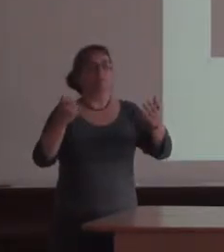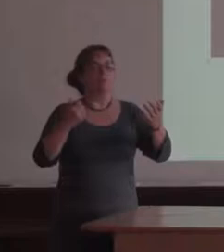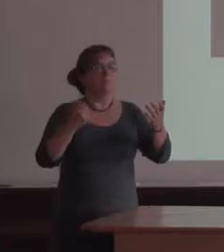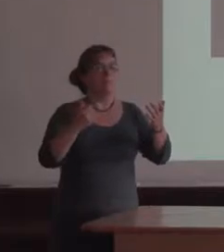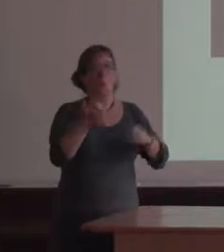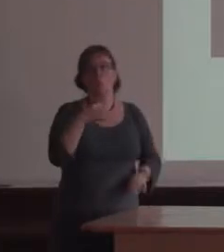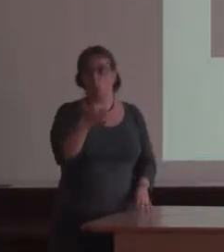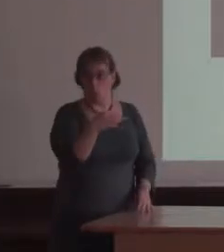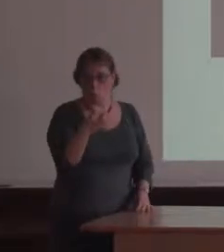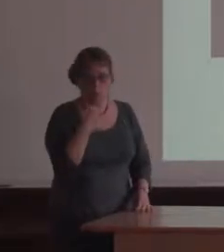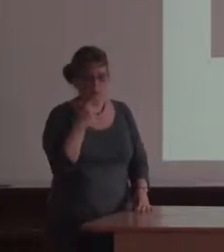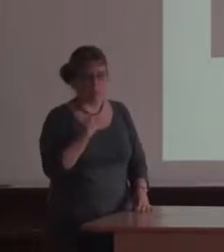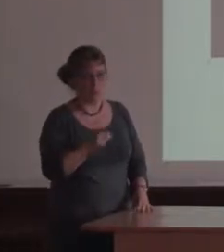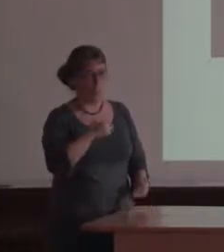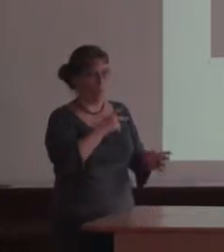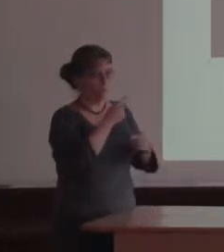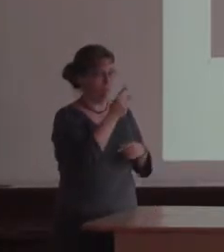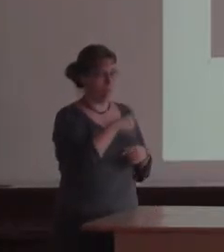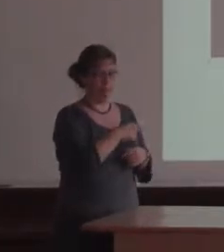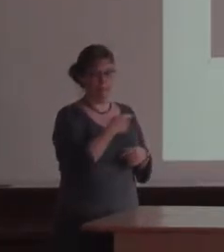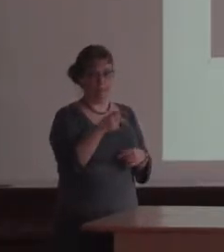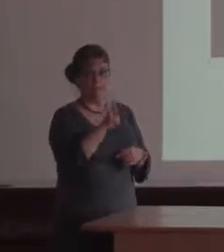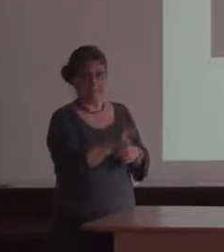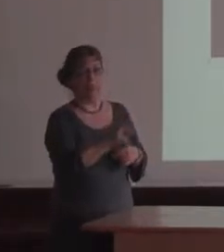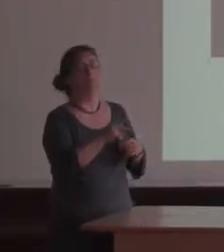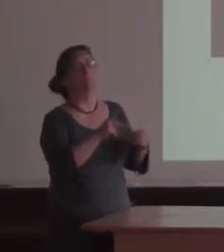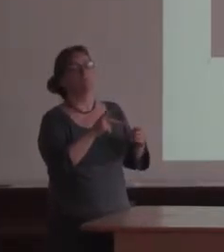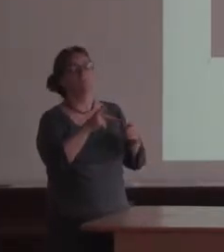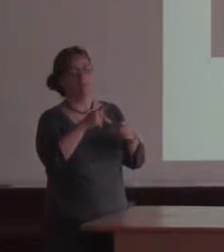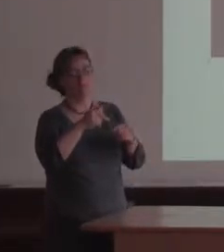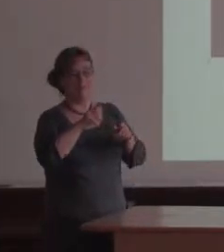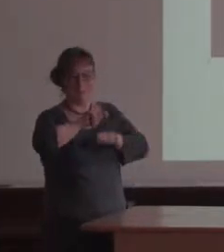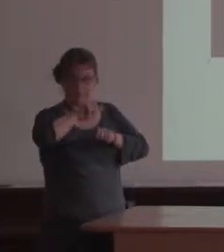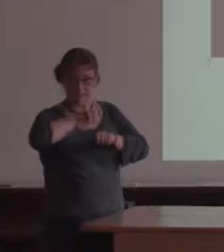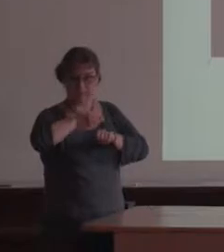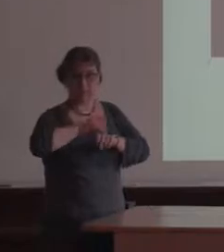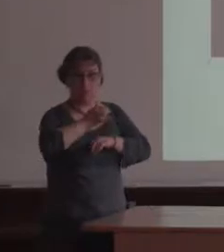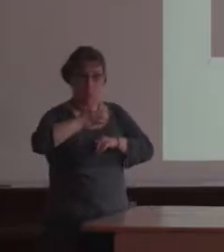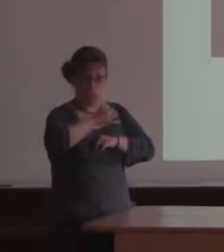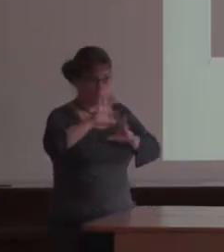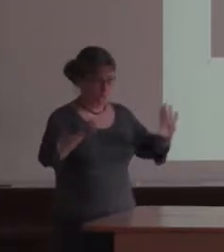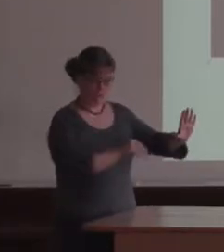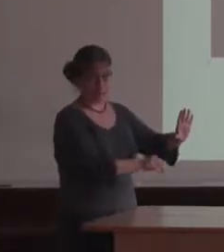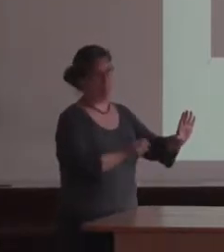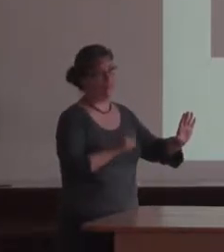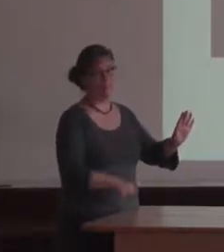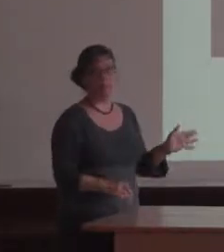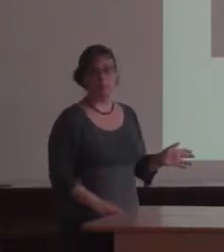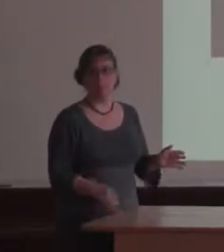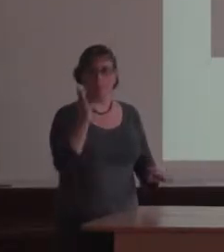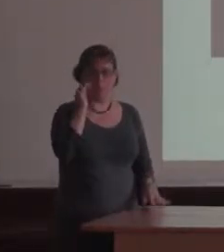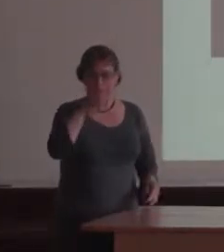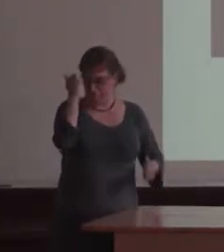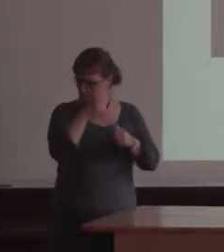ptest-k-toto et il va filtrer l'ensemble des tests qui matchent cette expression et limiter son exécution à ça. Donc, je n'ai pas besoin de me rappeler